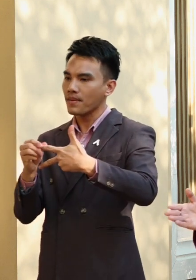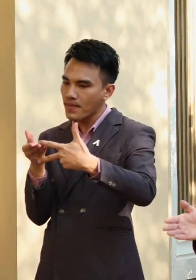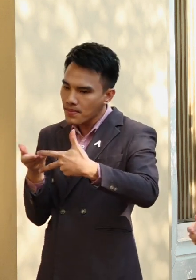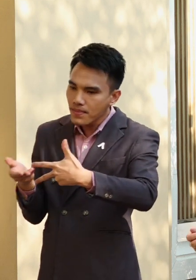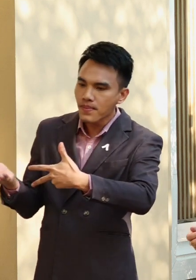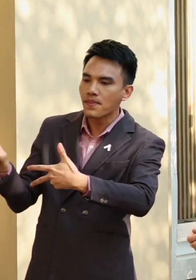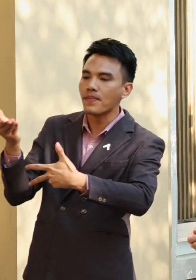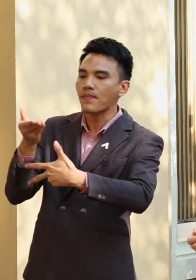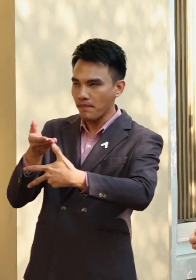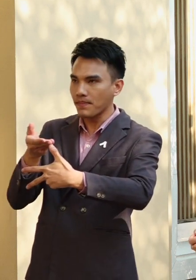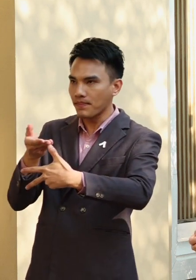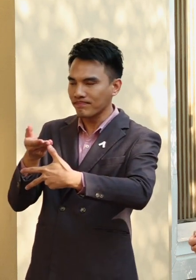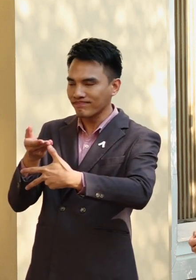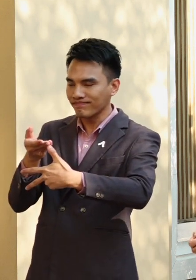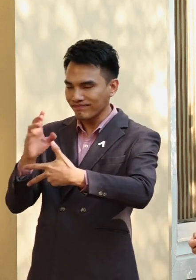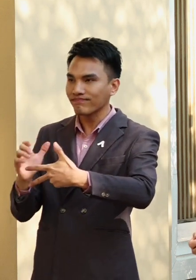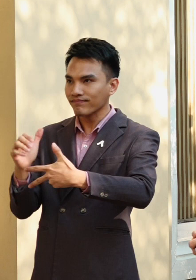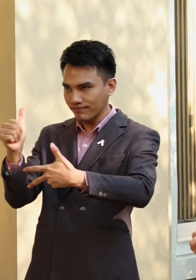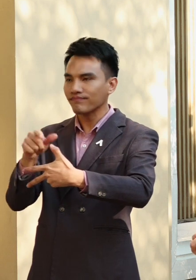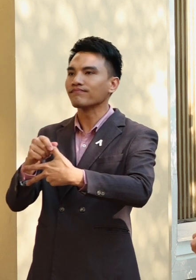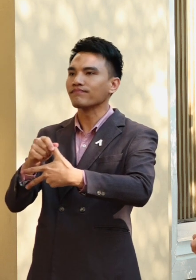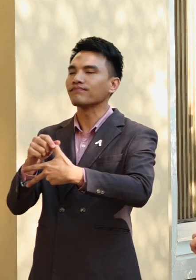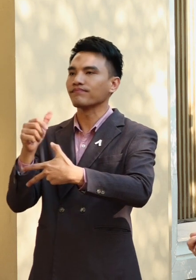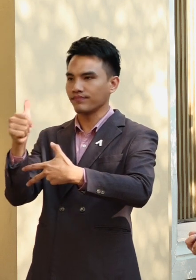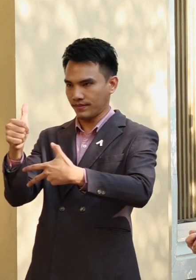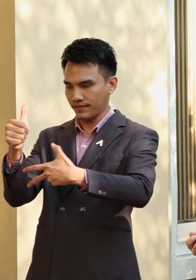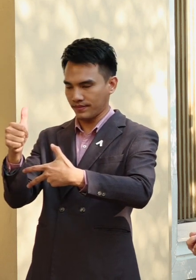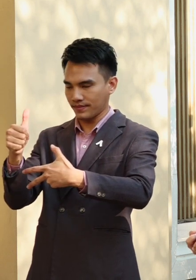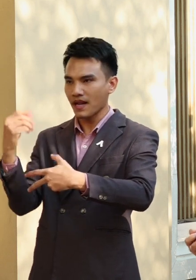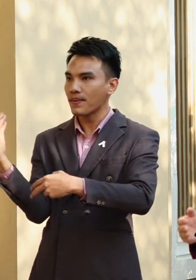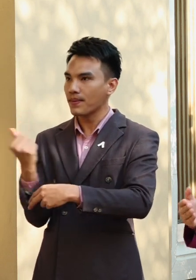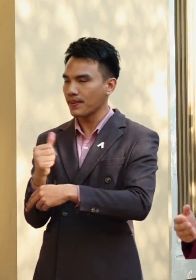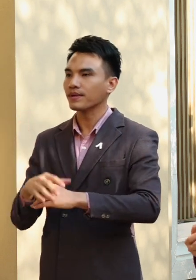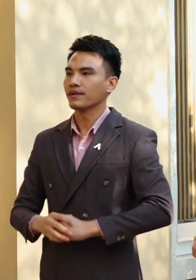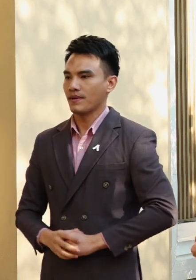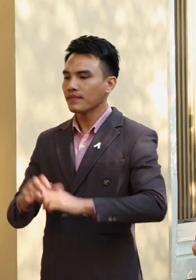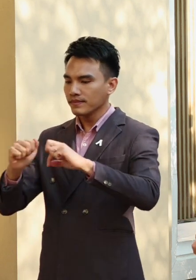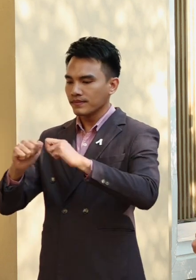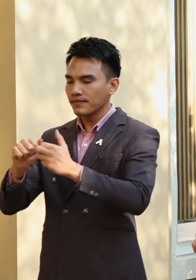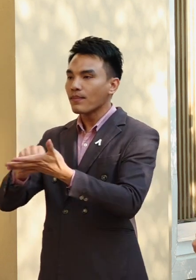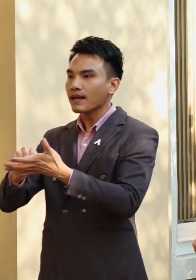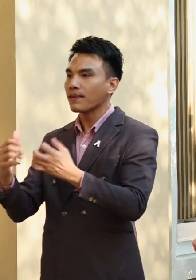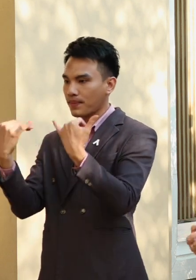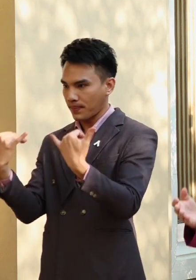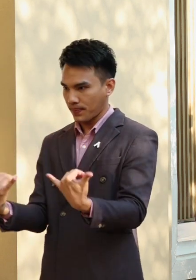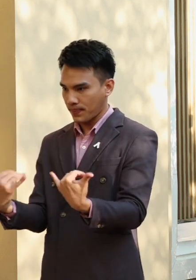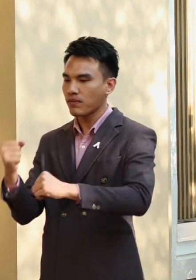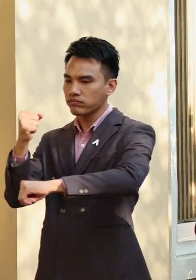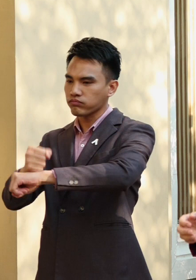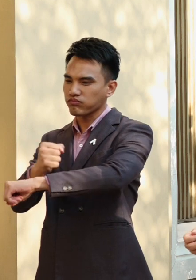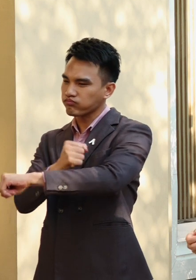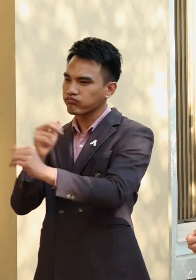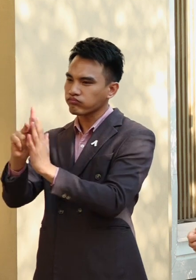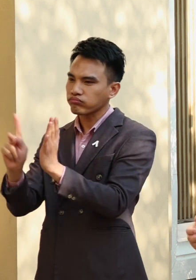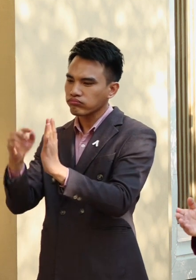ให้การเลื่อนสถานะกลับไปเทียร์1นั้นนะครับทำที่เกิดโดยเร็วดังนั้นการแก้ไขปัญหาเรื่องการค้ามนุษย์ไม่ว่าจะเป็นเรื่